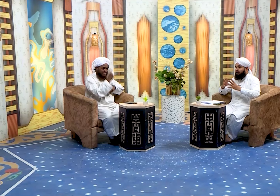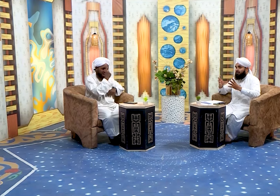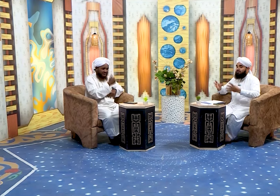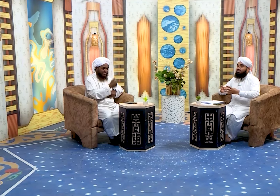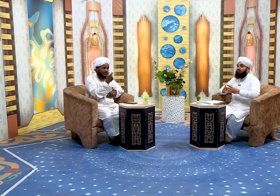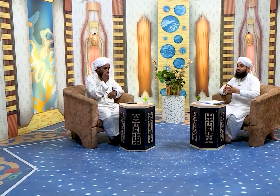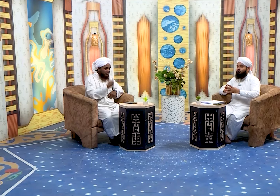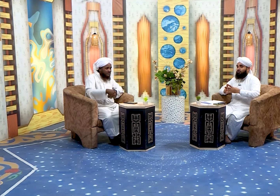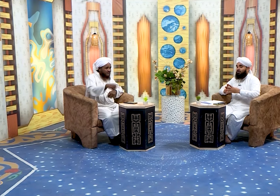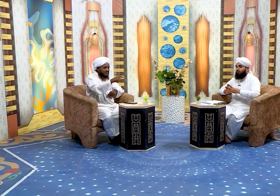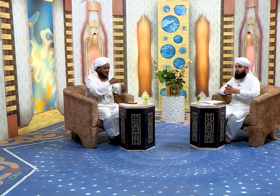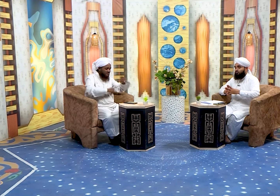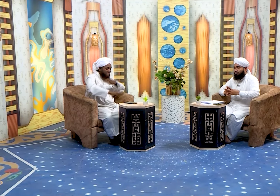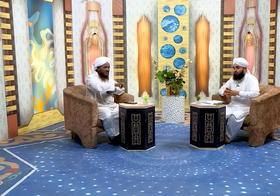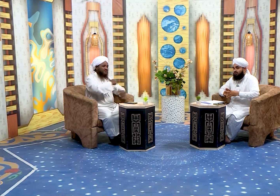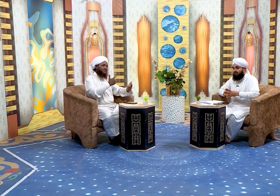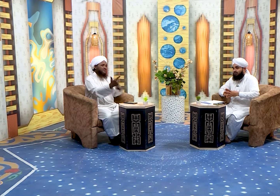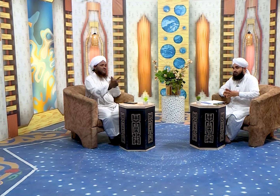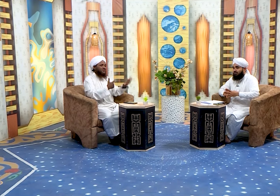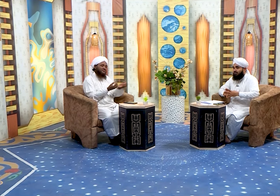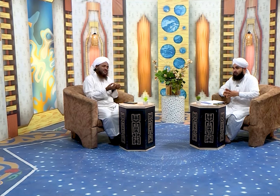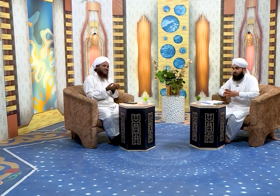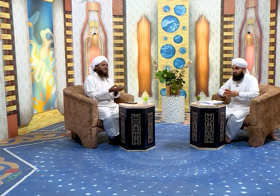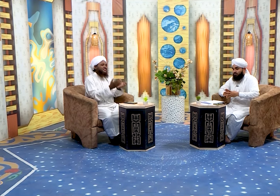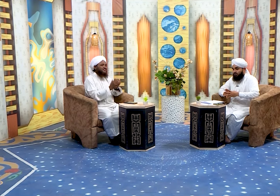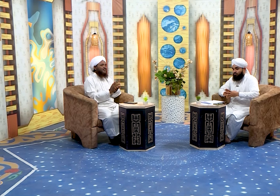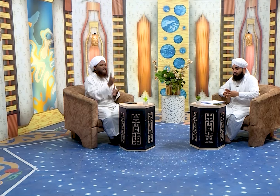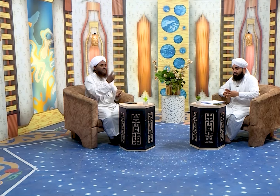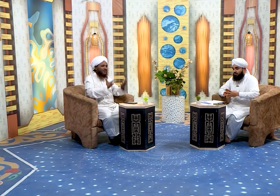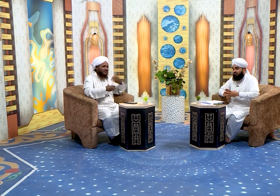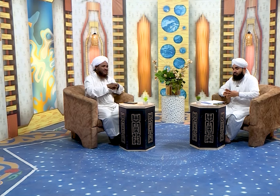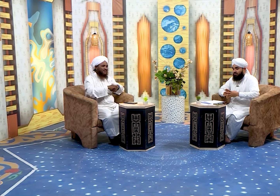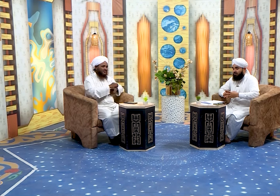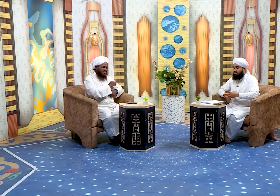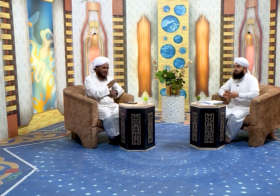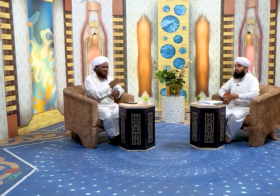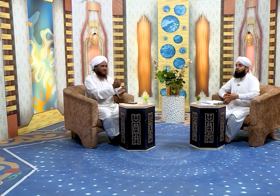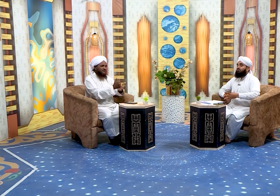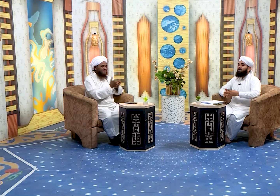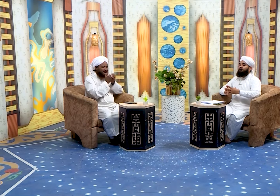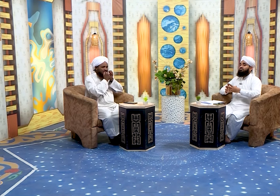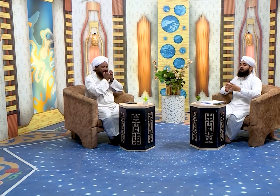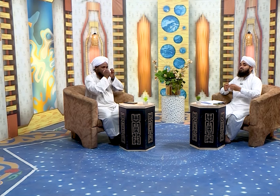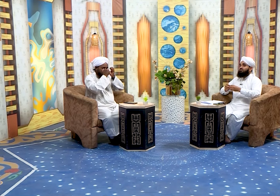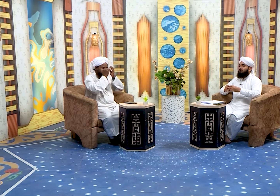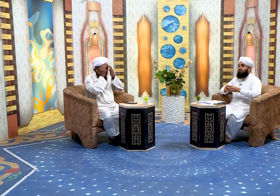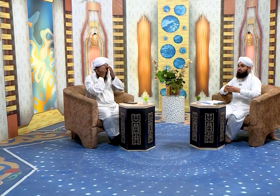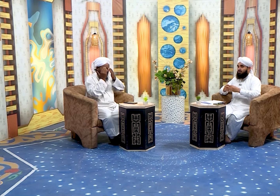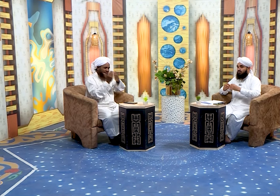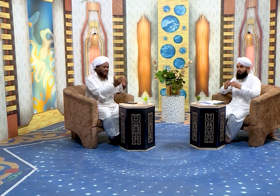پھر گرد کا محل بھی خصورت ہوتا جائے گا اللہ پاک ہمیں عمل کی توفیق عطا فرمائے صلو علی الحبیب صلو اللہ تعالی